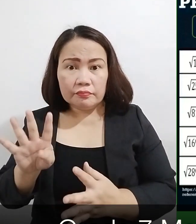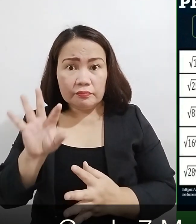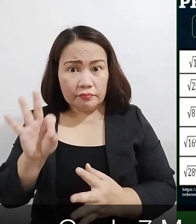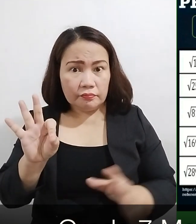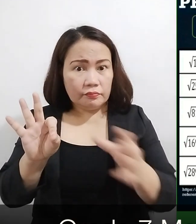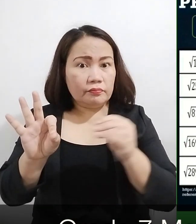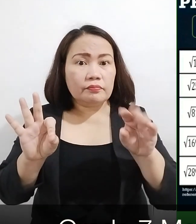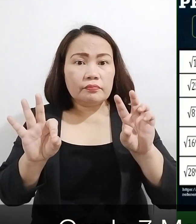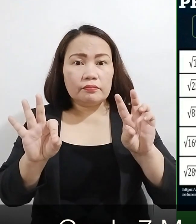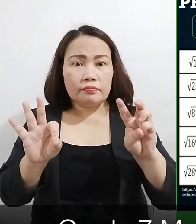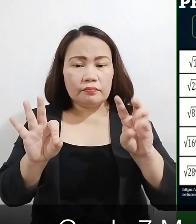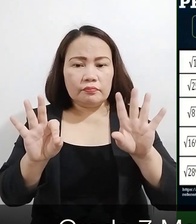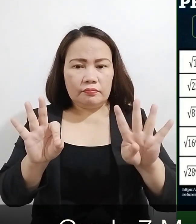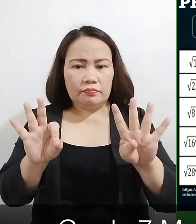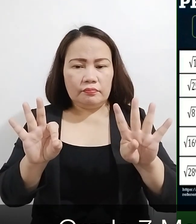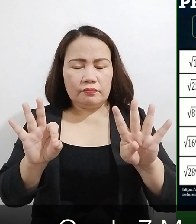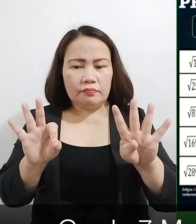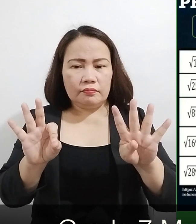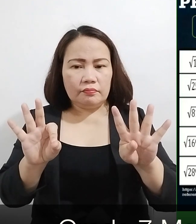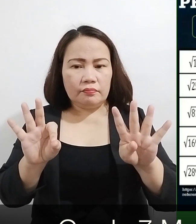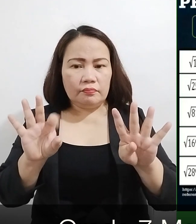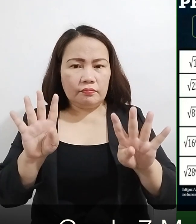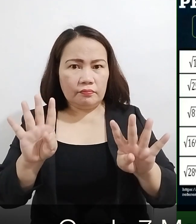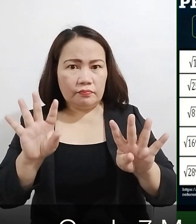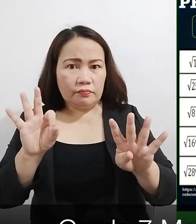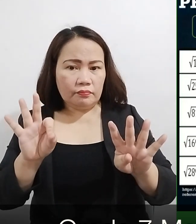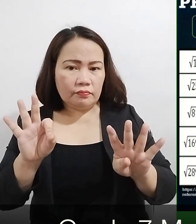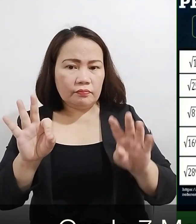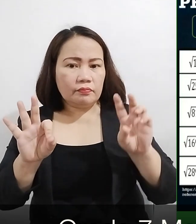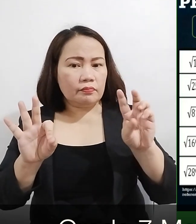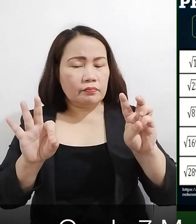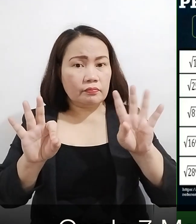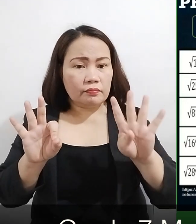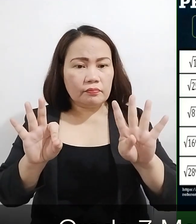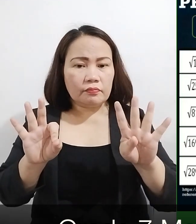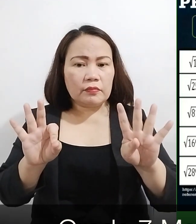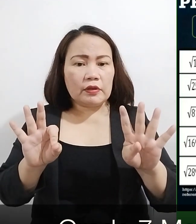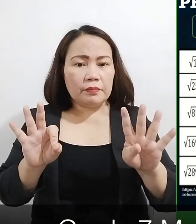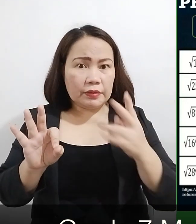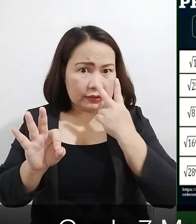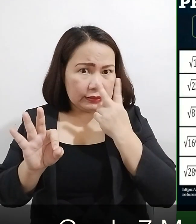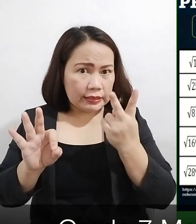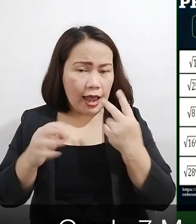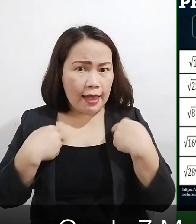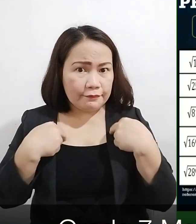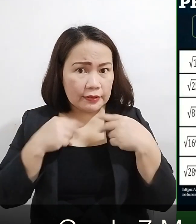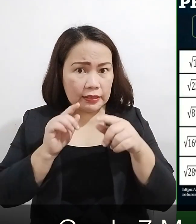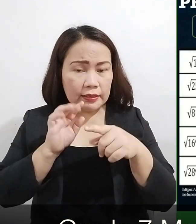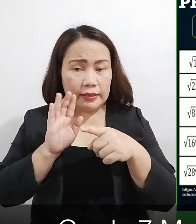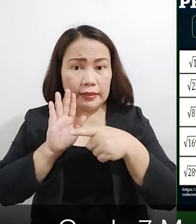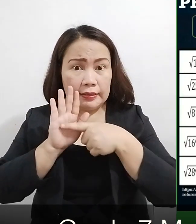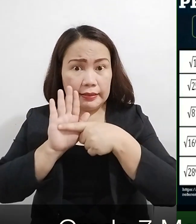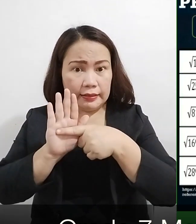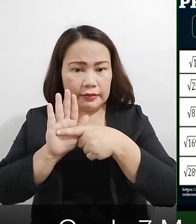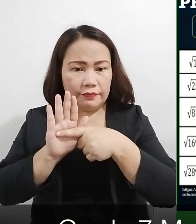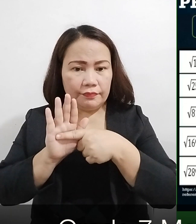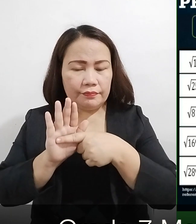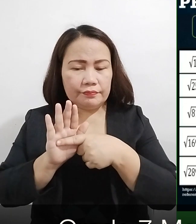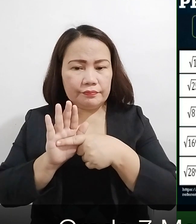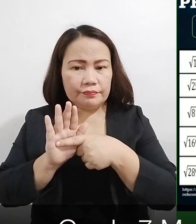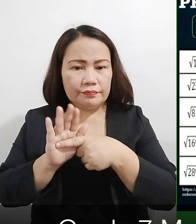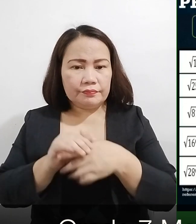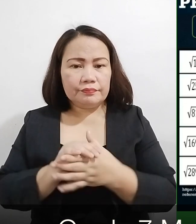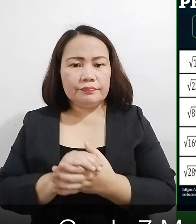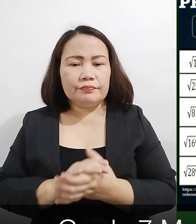at 64. Okay. So now, but take note, meron tayong negative. So this is a different